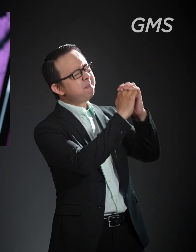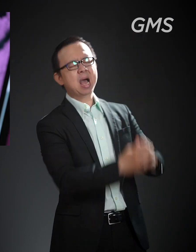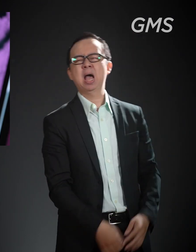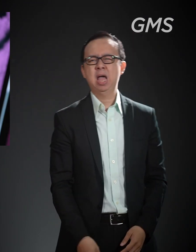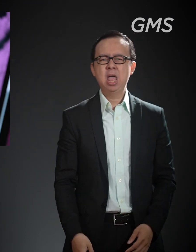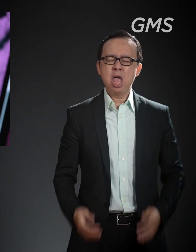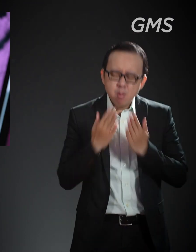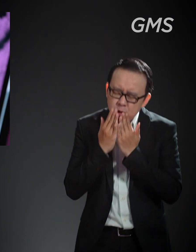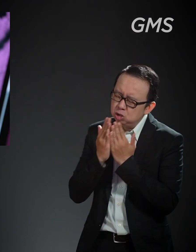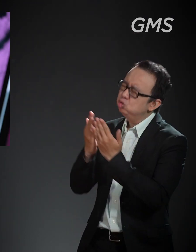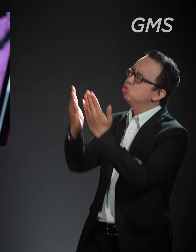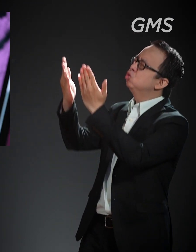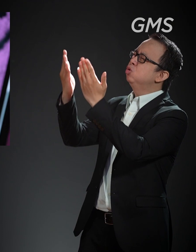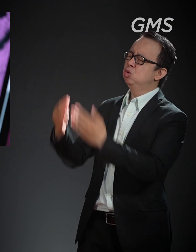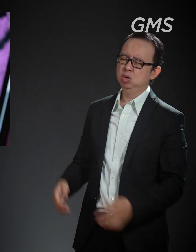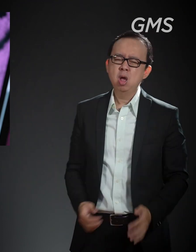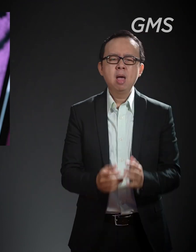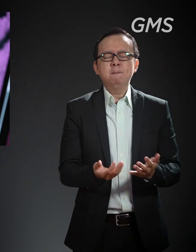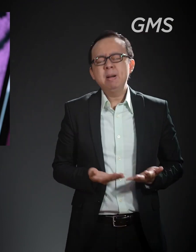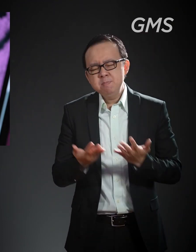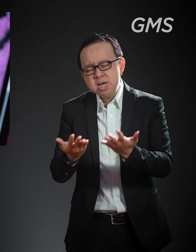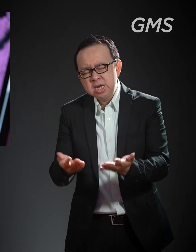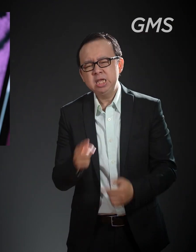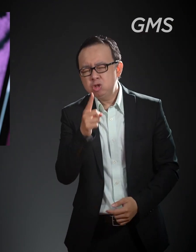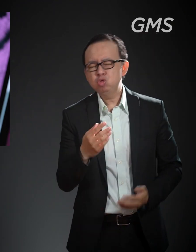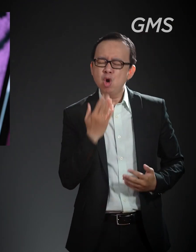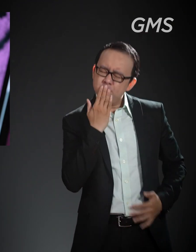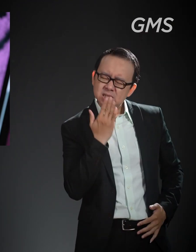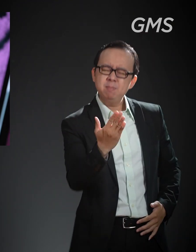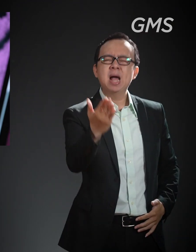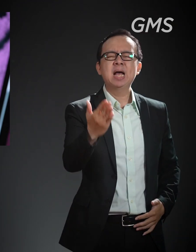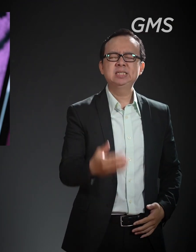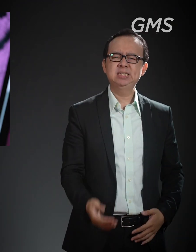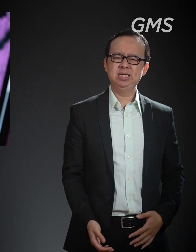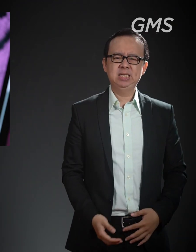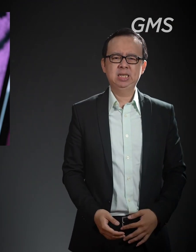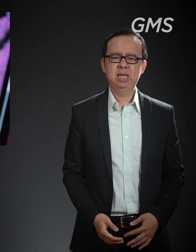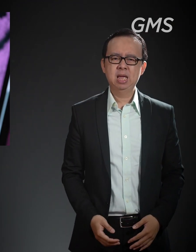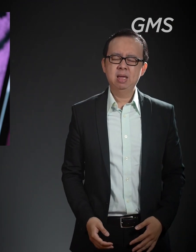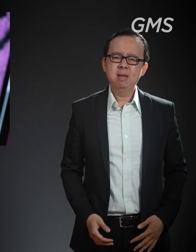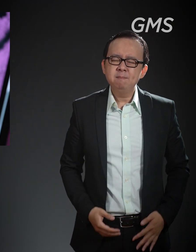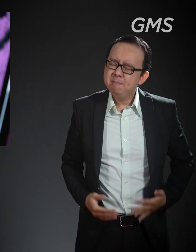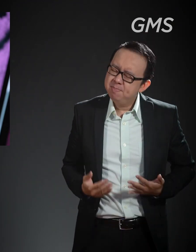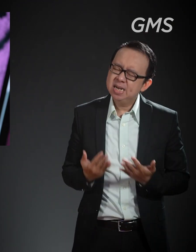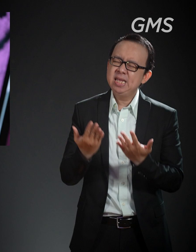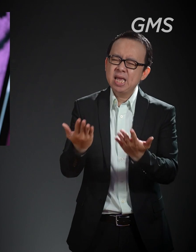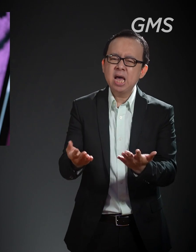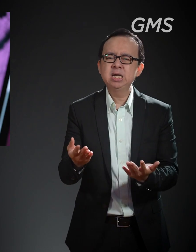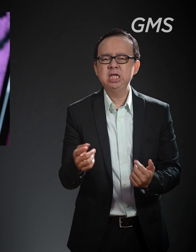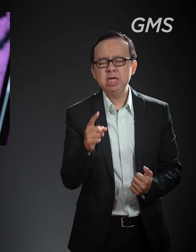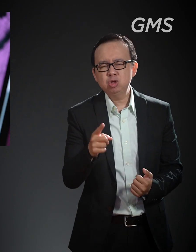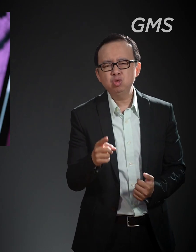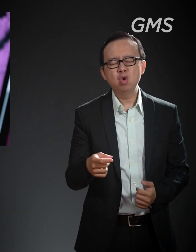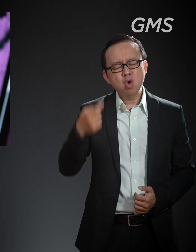Postur bersyukur. Postur berterima kasih. Mengembalikan sesuatu. Karena kita merasa yang